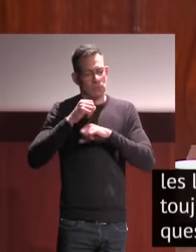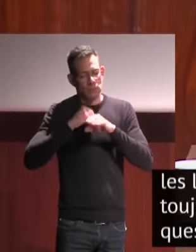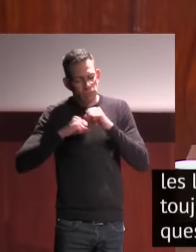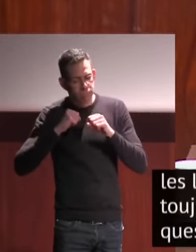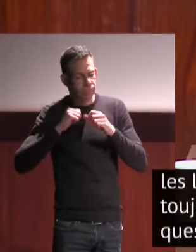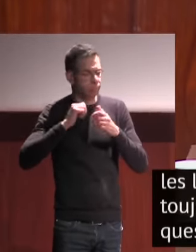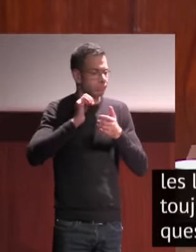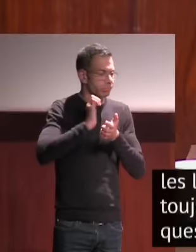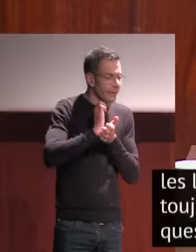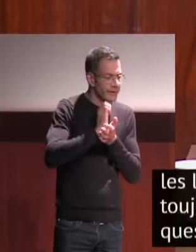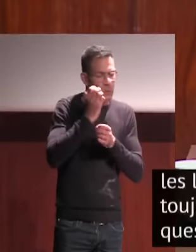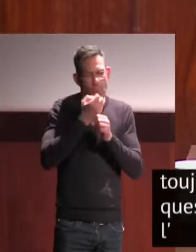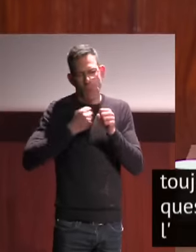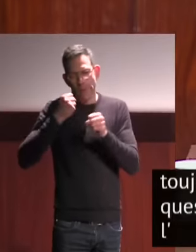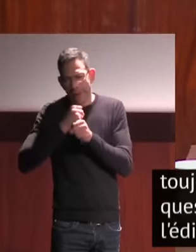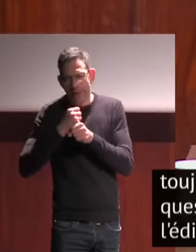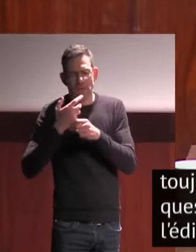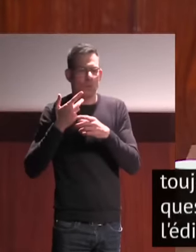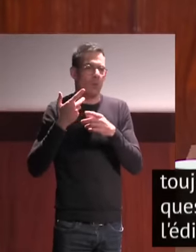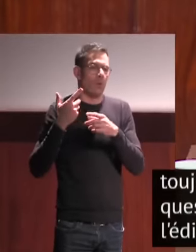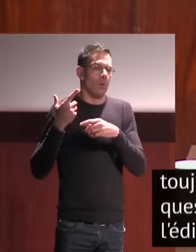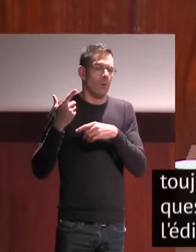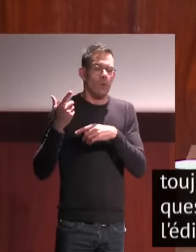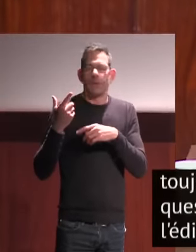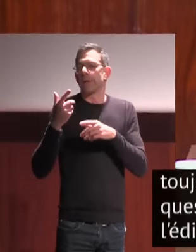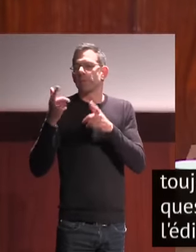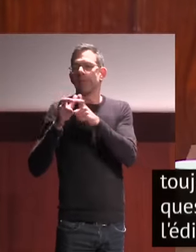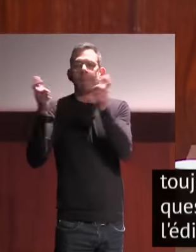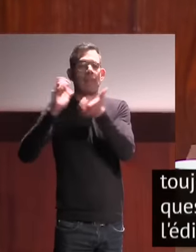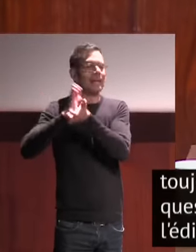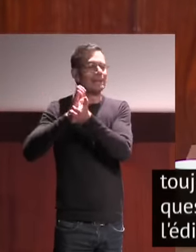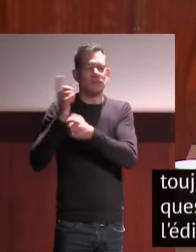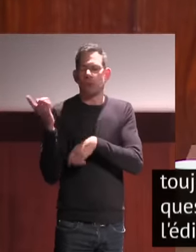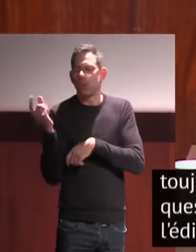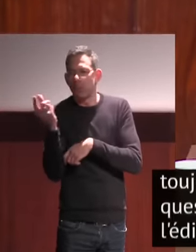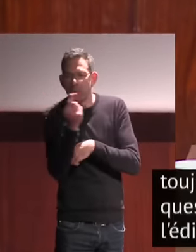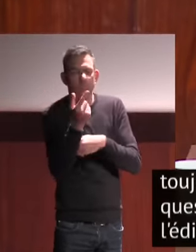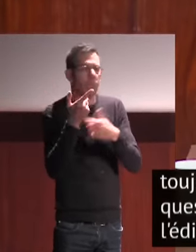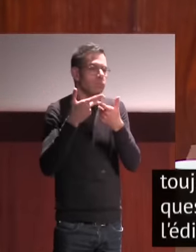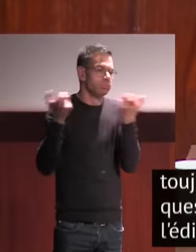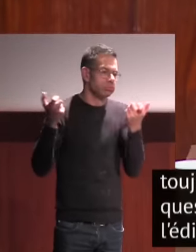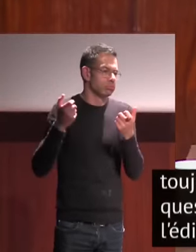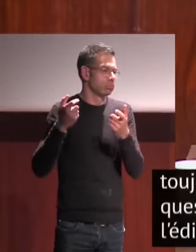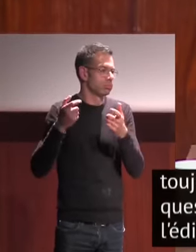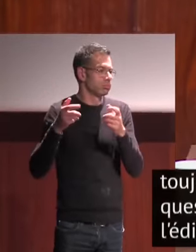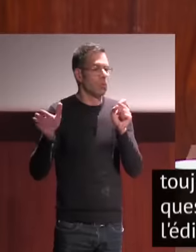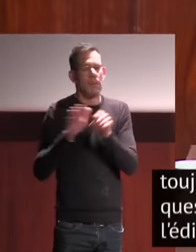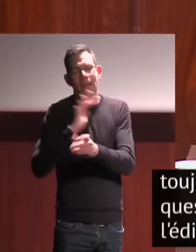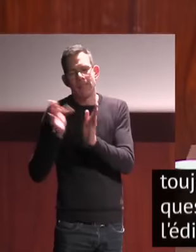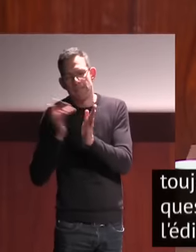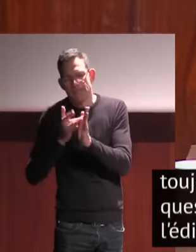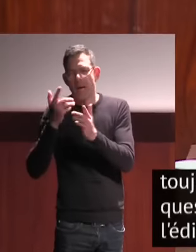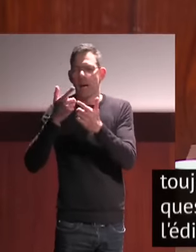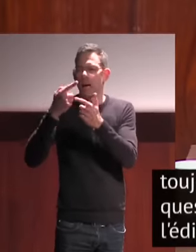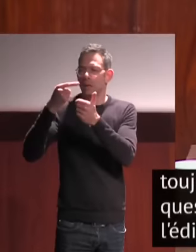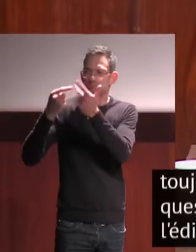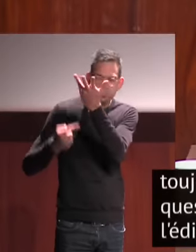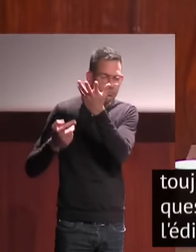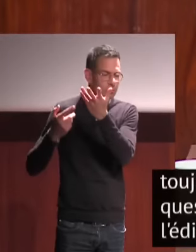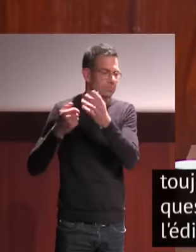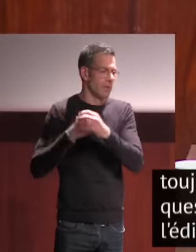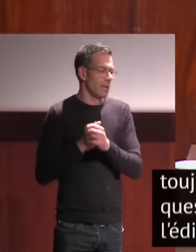d'édition, création, alors en partenariat avec des éditeurs, hein, Bruno Doucet, Pleine Page, il y a